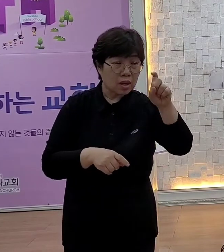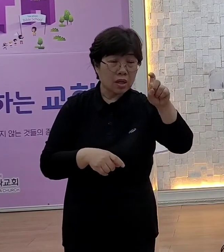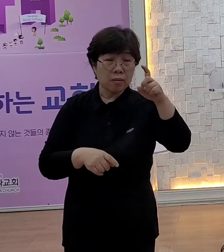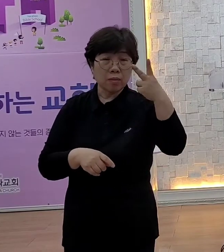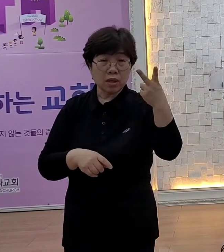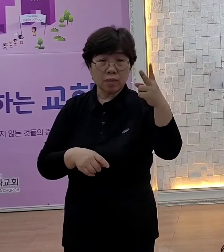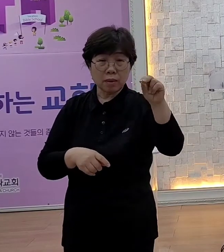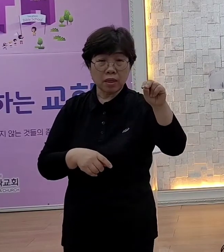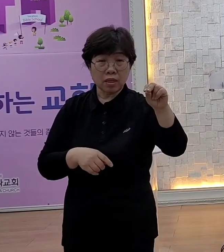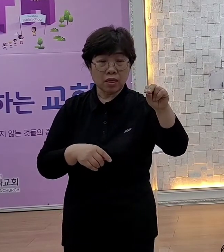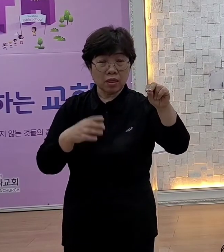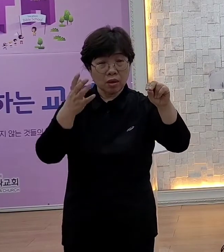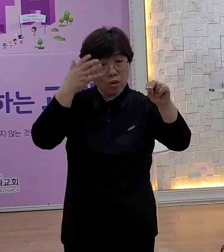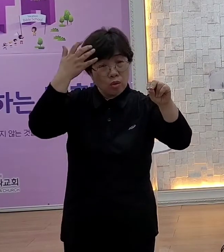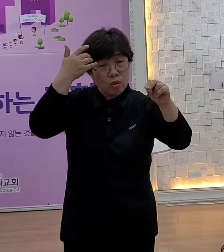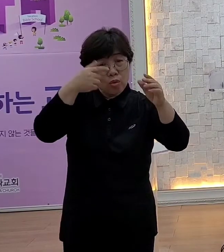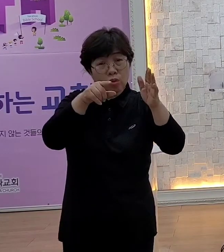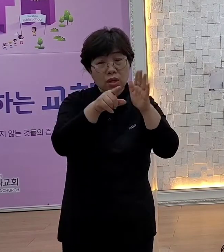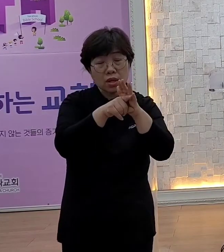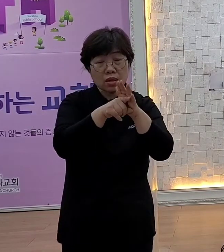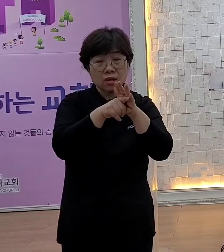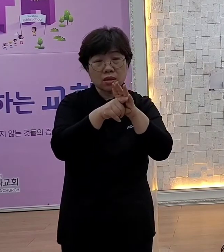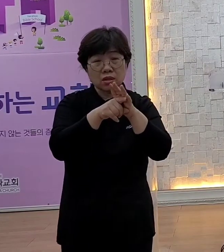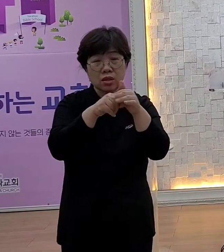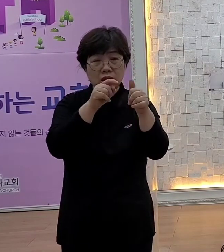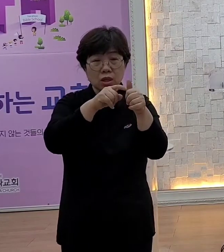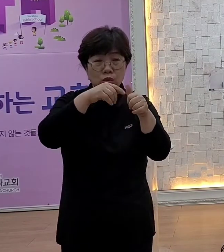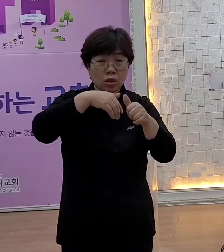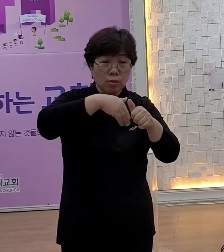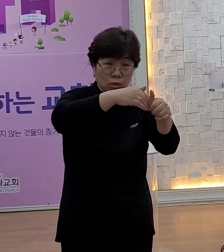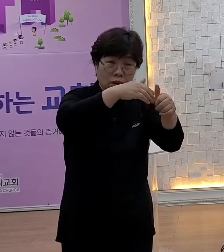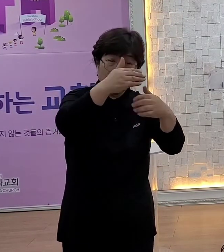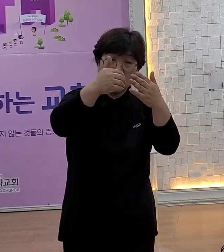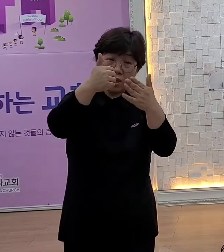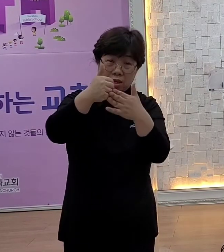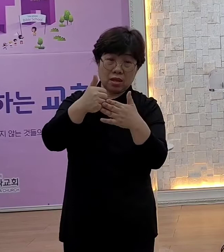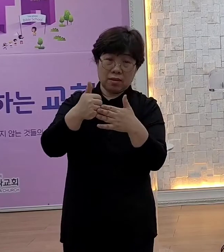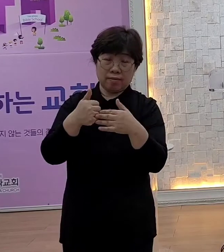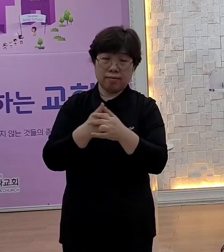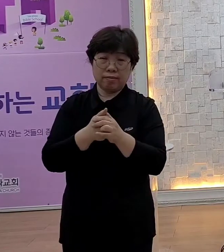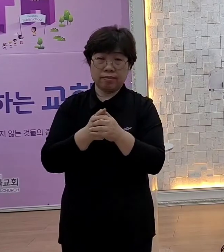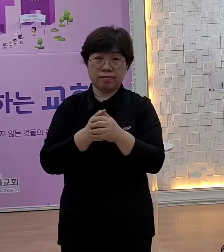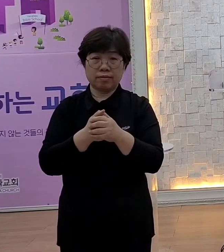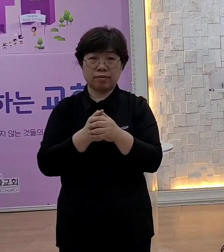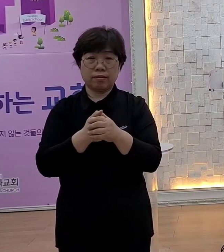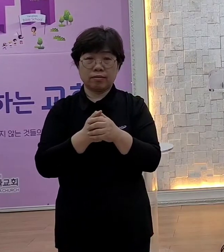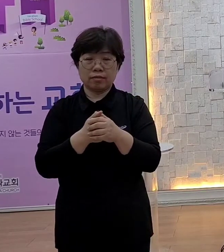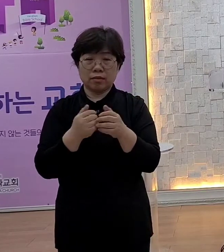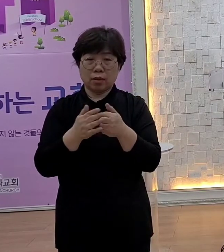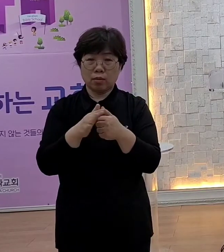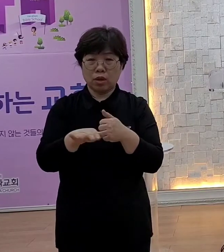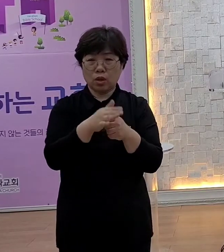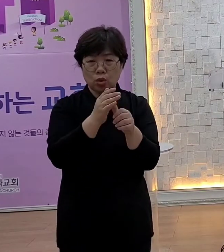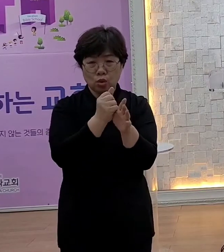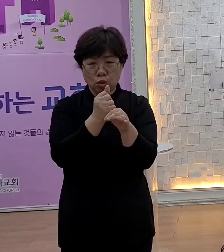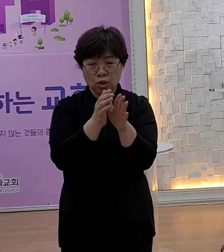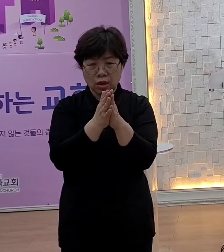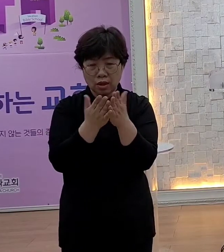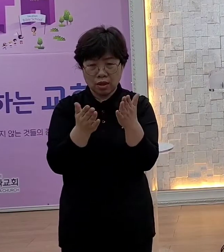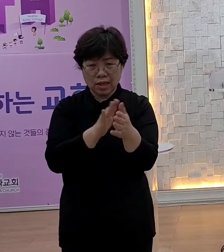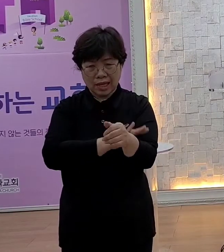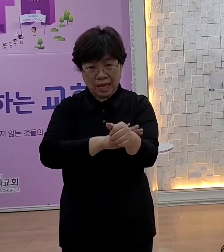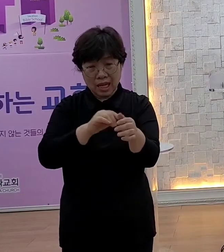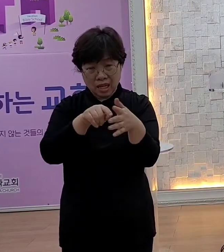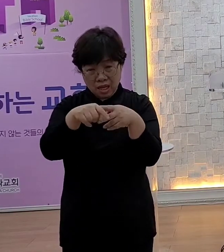위해서 니느웨로 굳이 보내신 그 하나님이시라면 여러분 이 요나스를 잘 이해할 필요가 있어요. 안